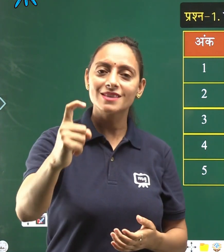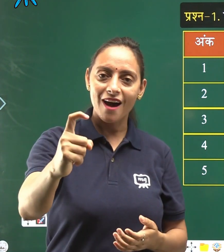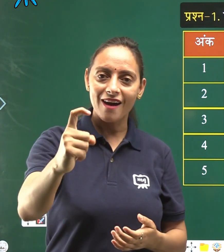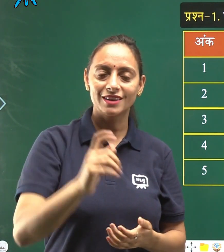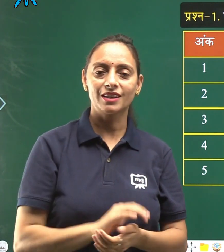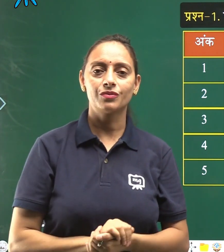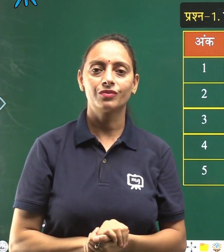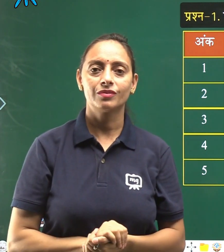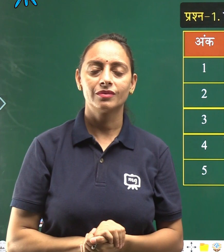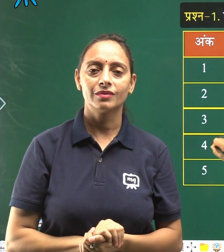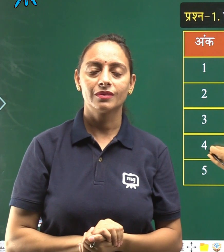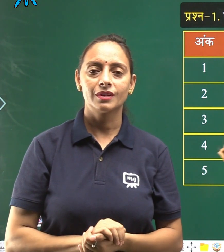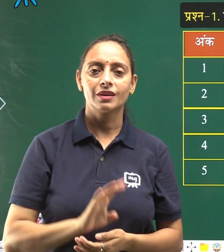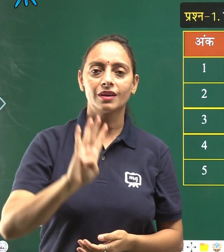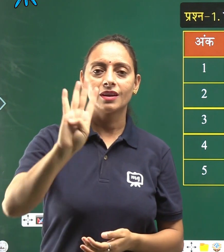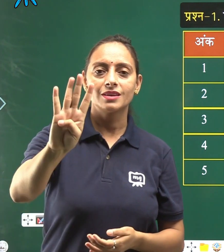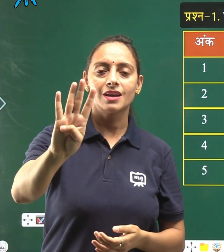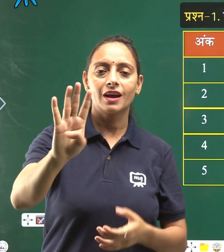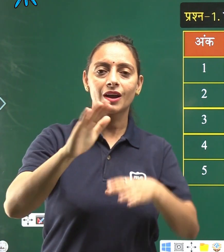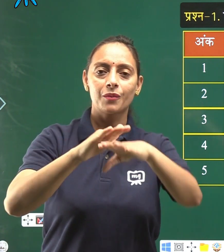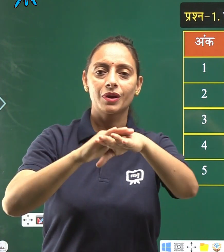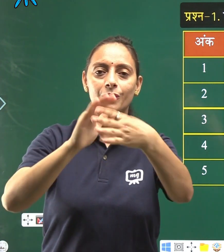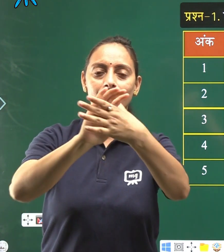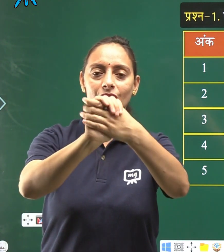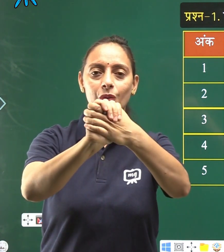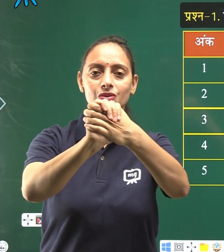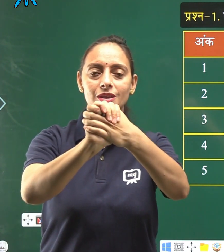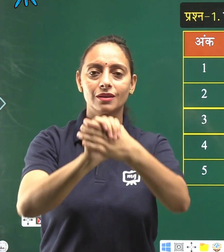7। 4 का परम मित्र अंक